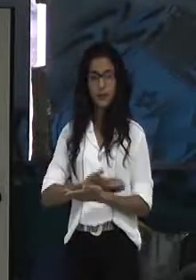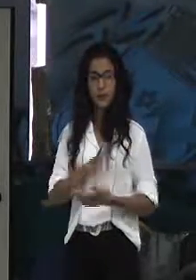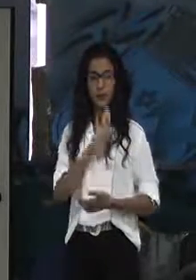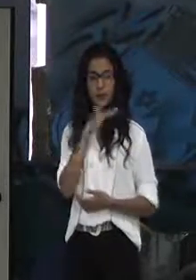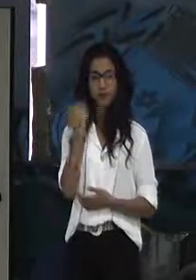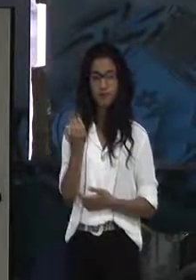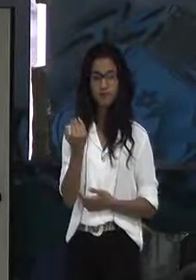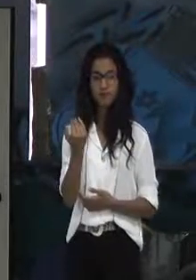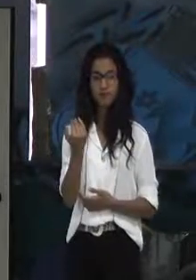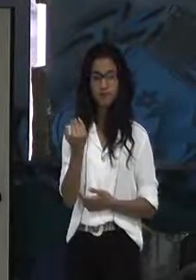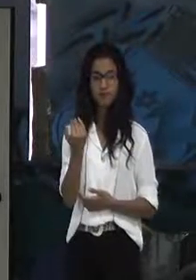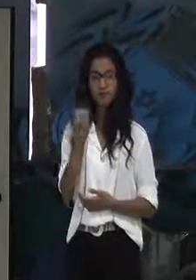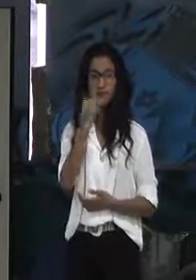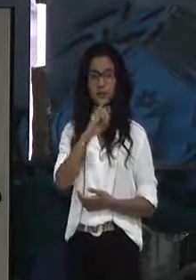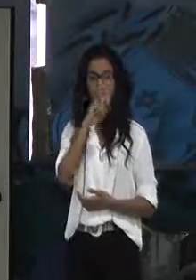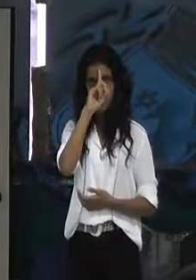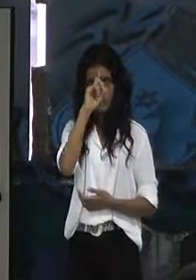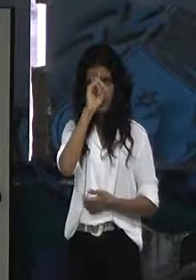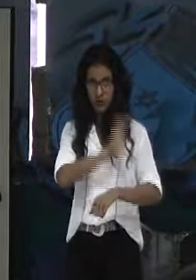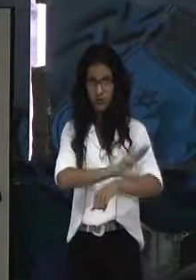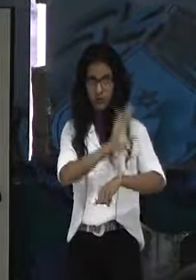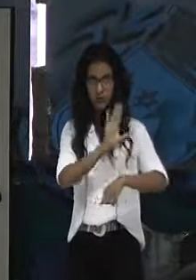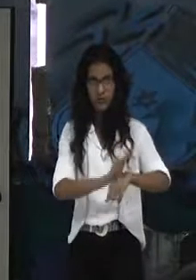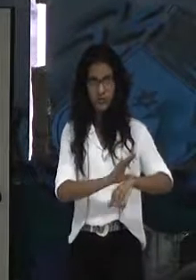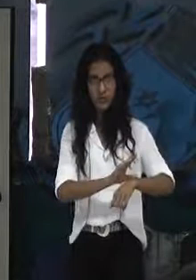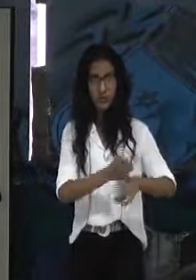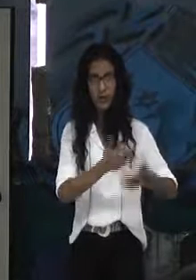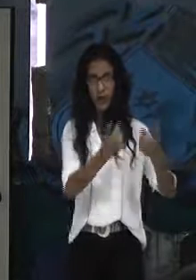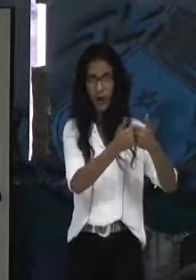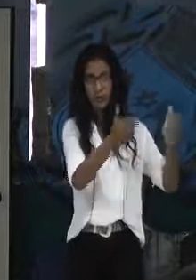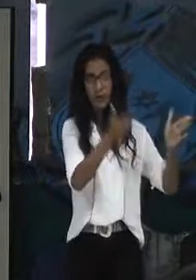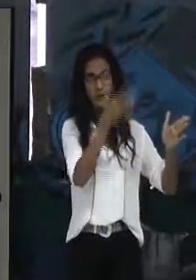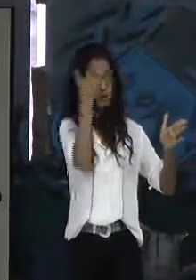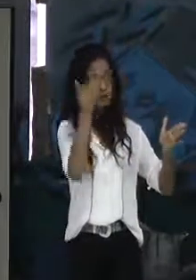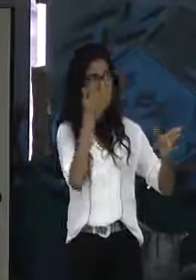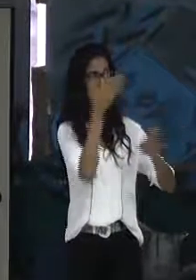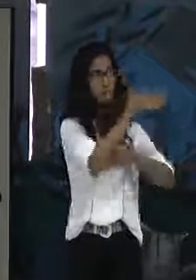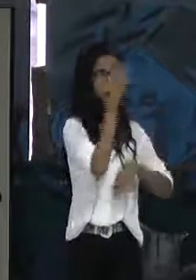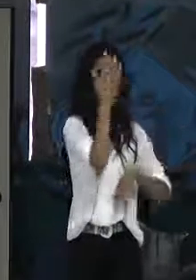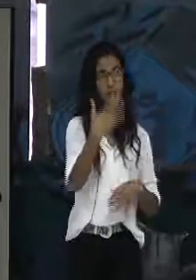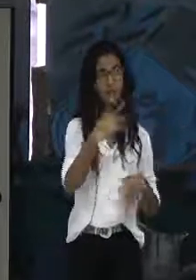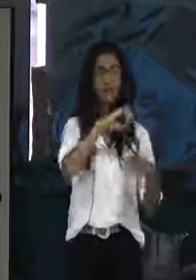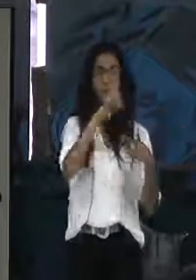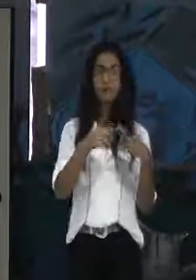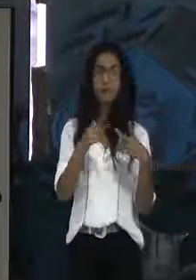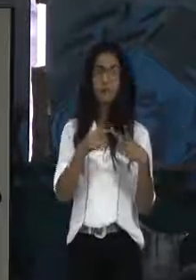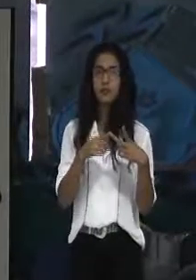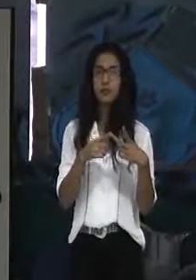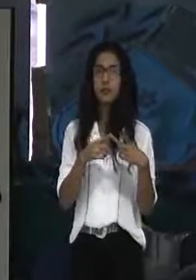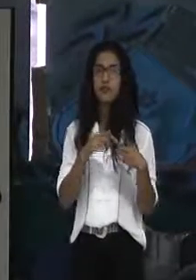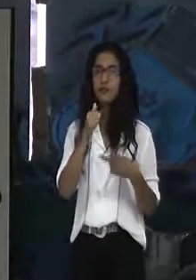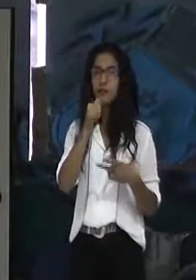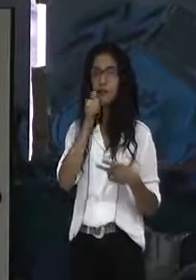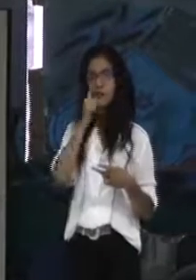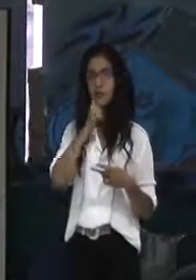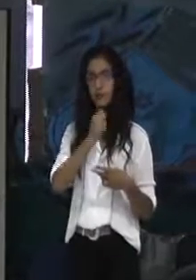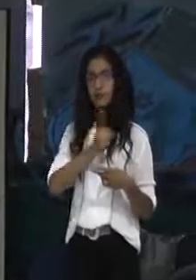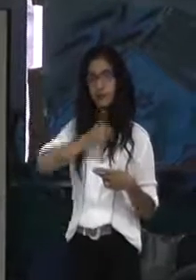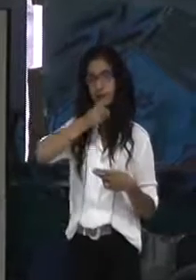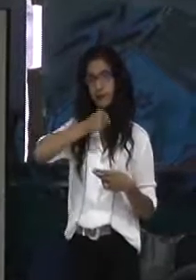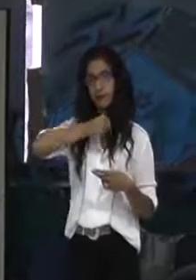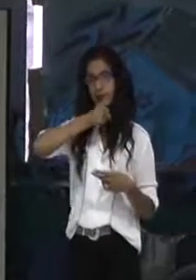regional estivesse funcionando, nós teríamos acolhido ela no regional. Nós temos uma senhora que teve um processo de